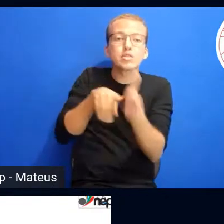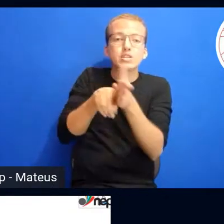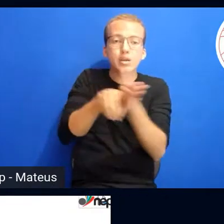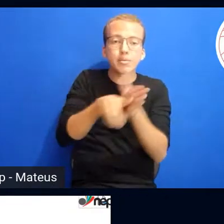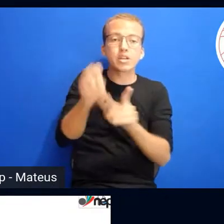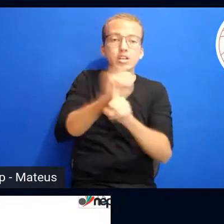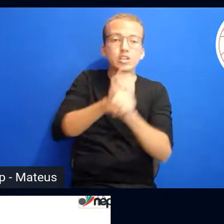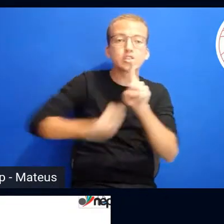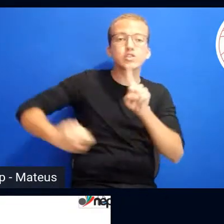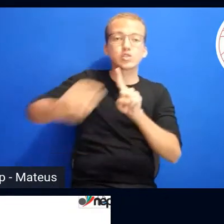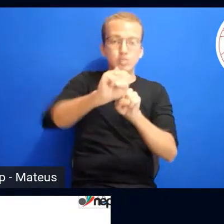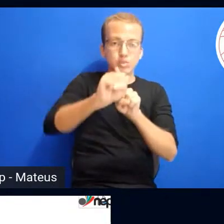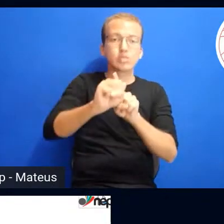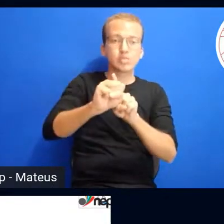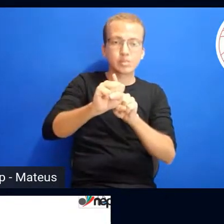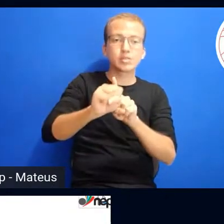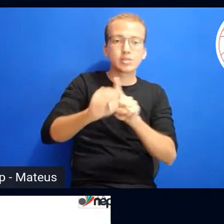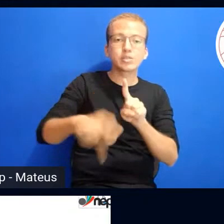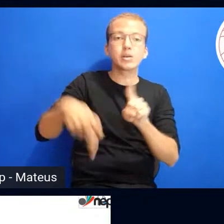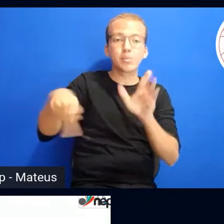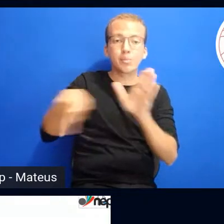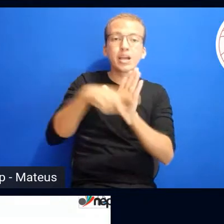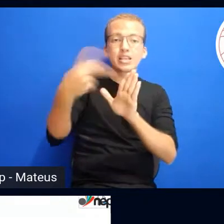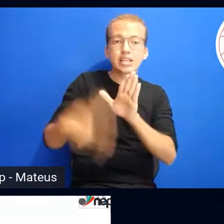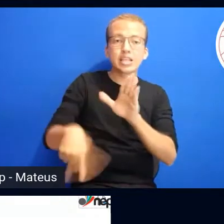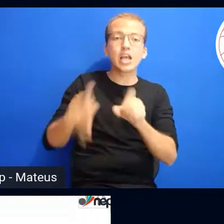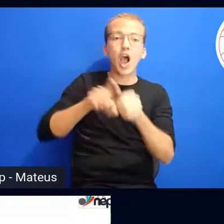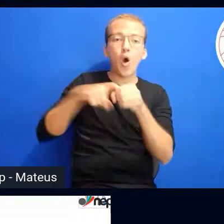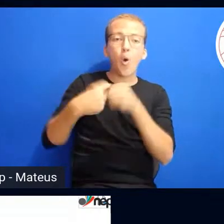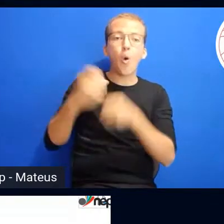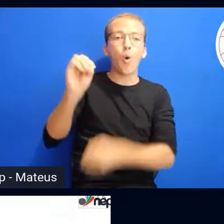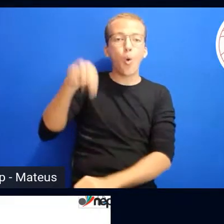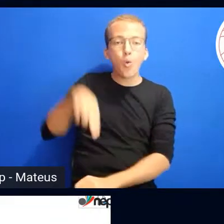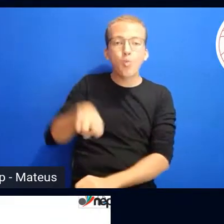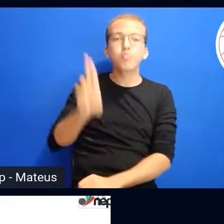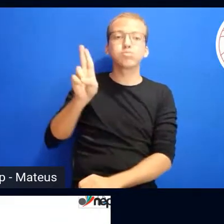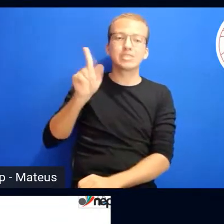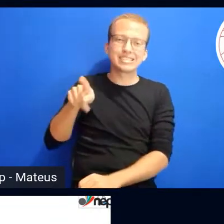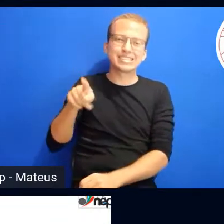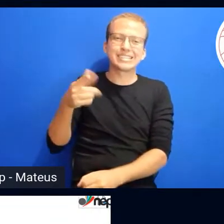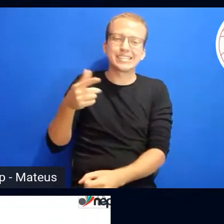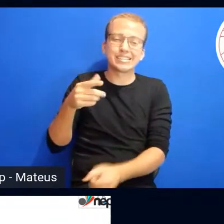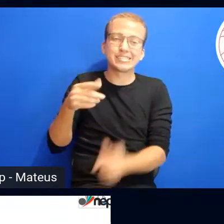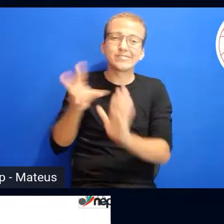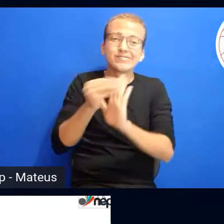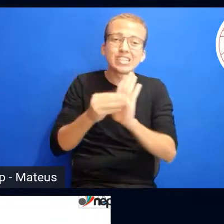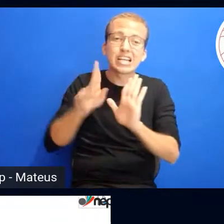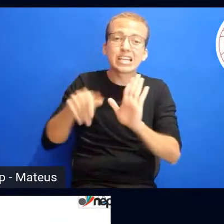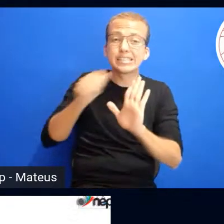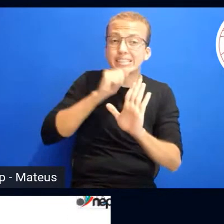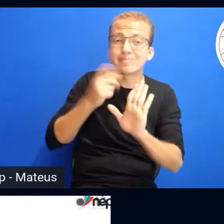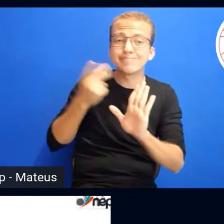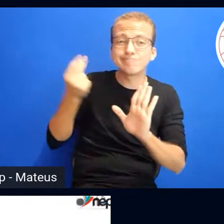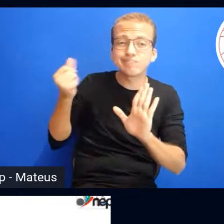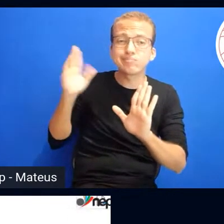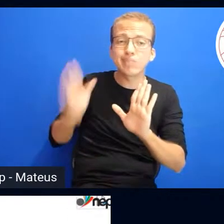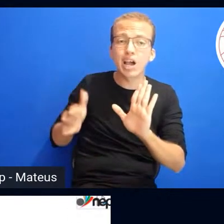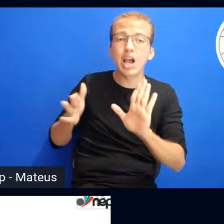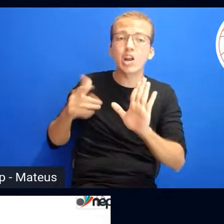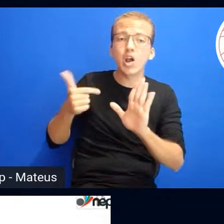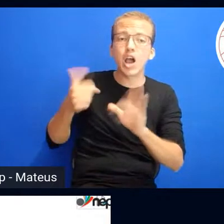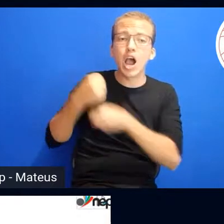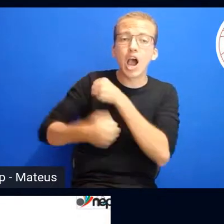Unidas em 2010, que já é um dado um pouco defasado, sabemos, né, mas é o último dado que temos, eh ele